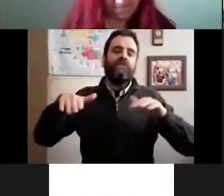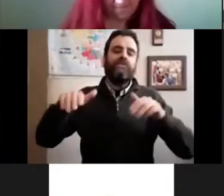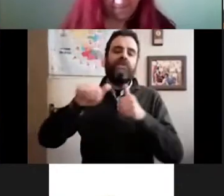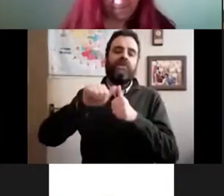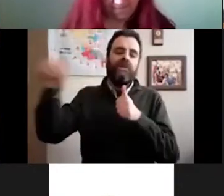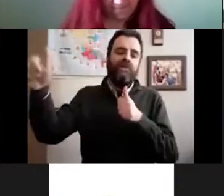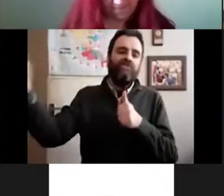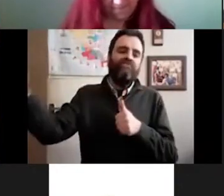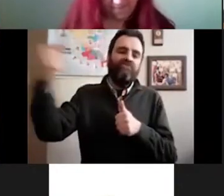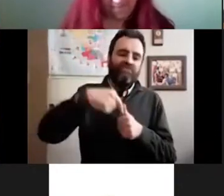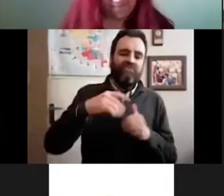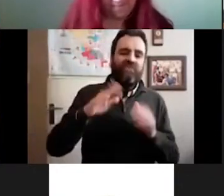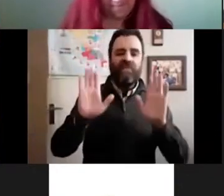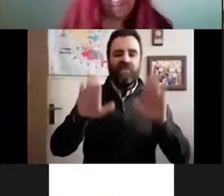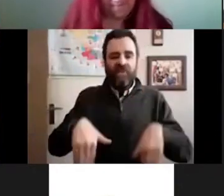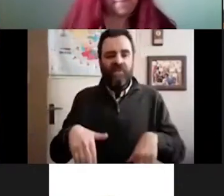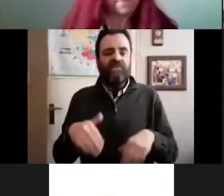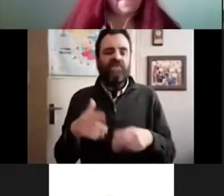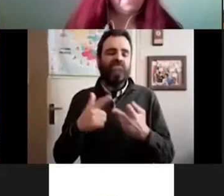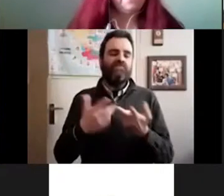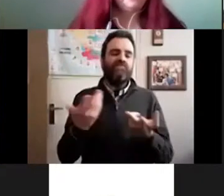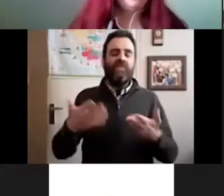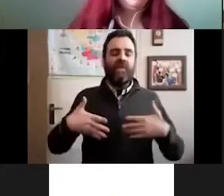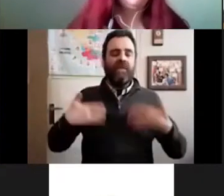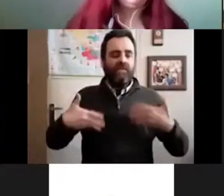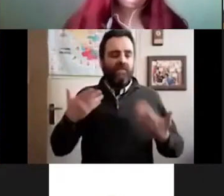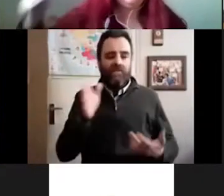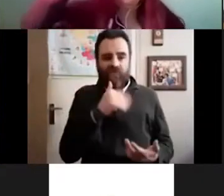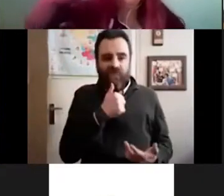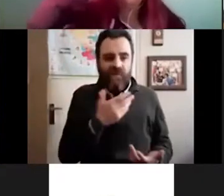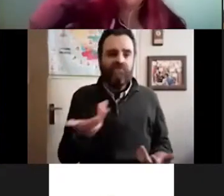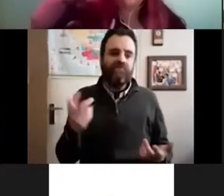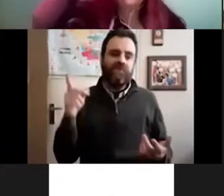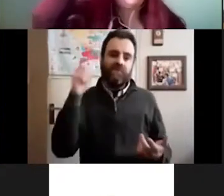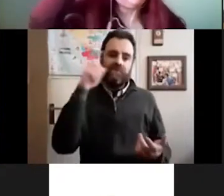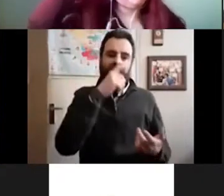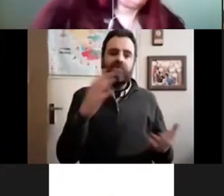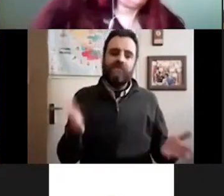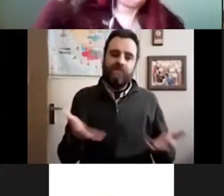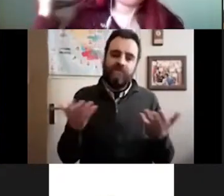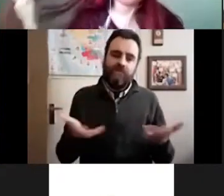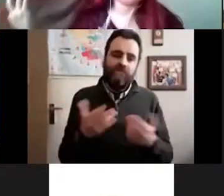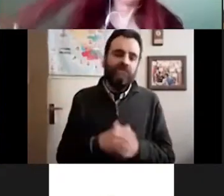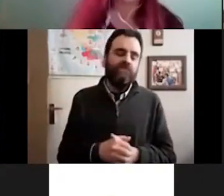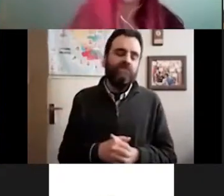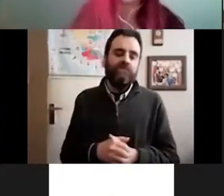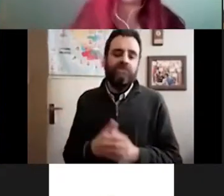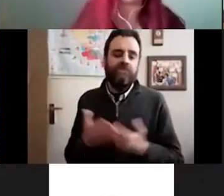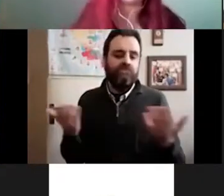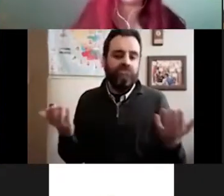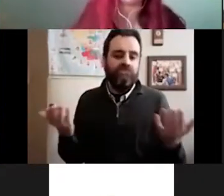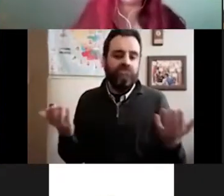partes, la dificultad para llegar. A veces vienen desde muy lejos o les daba lata, el tema de la motivación que no